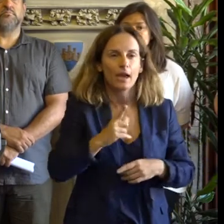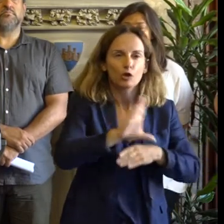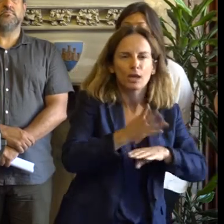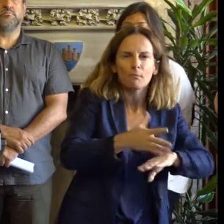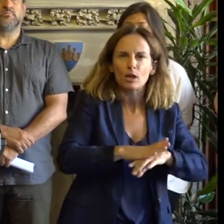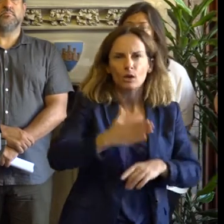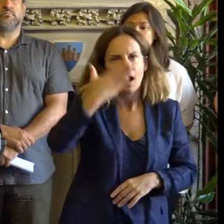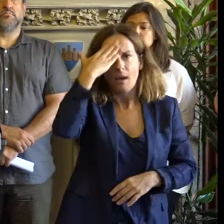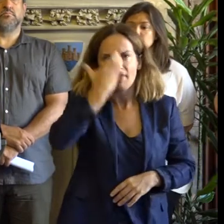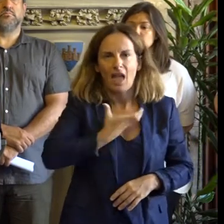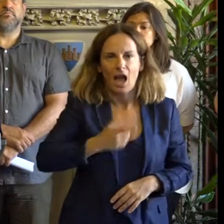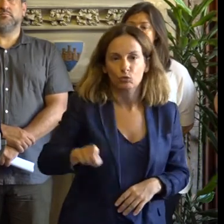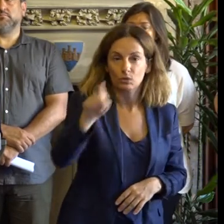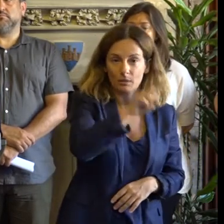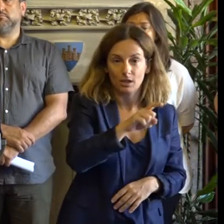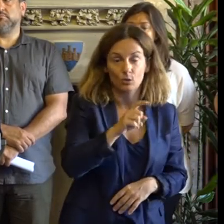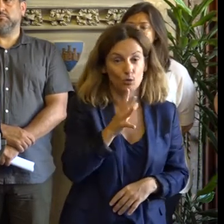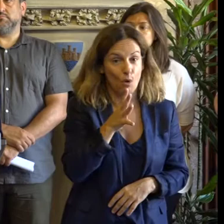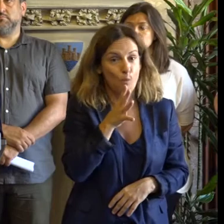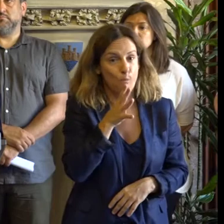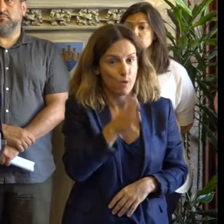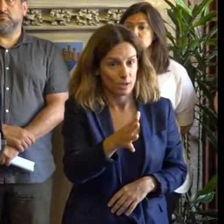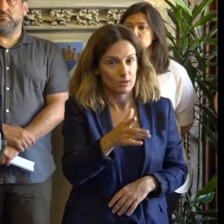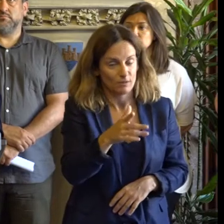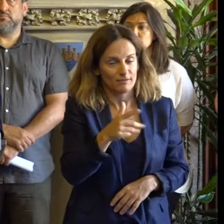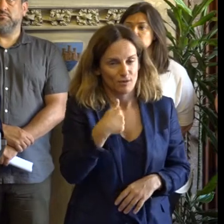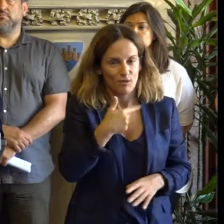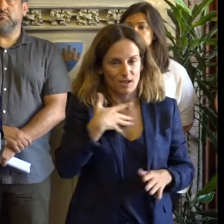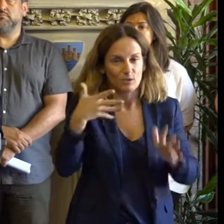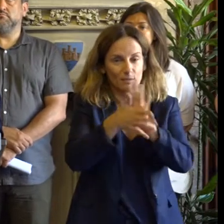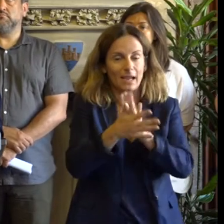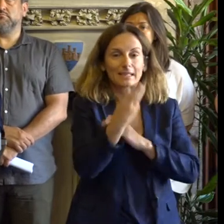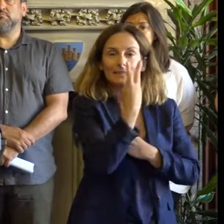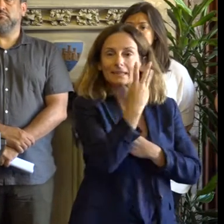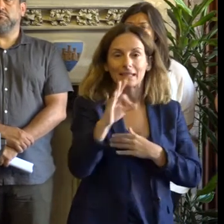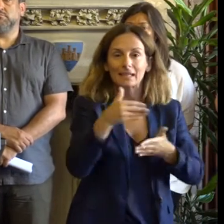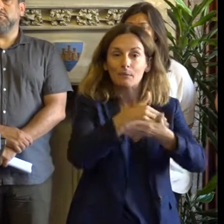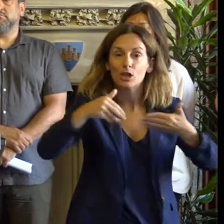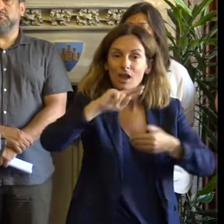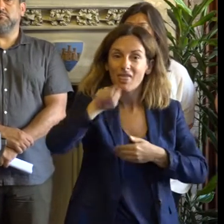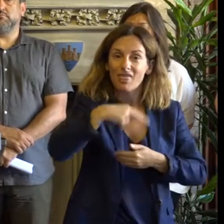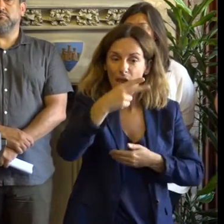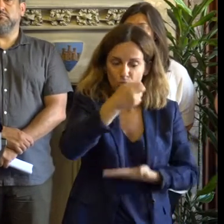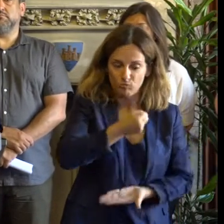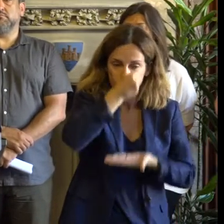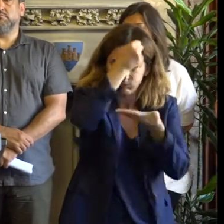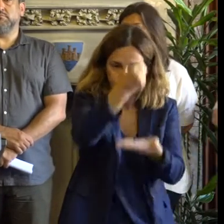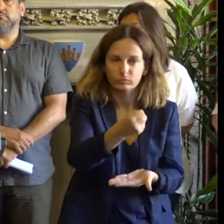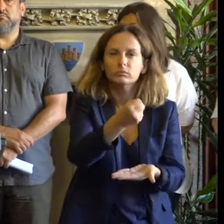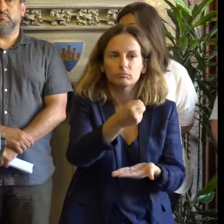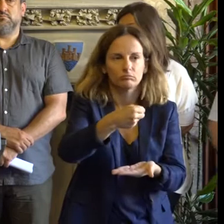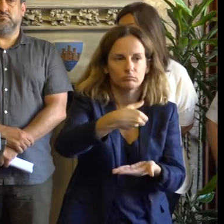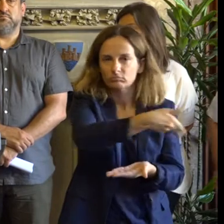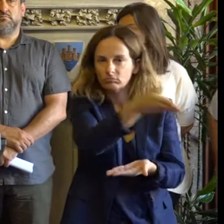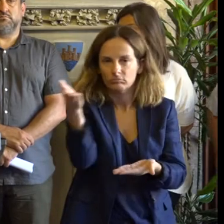Mallorca, i en aquest sentit sí que volem remarcar una xifra, que són 30 milions d'euros que s'han posat enguany a disposició de tots els